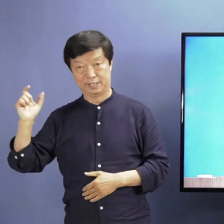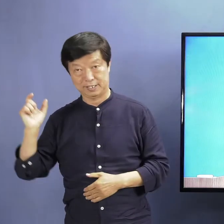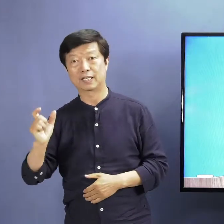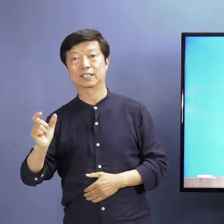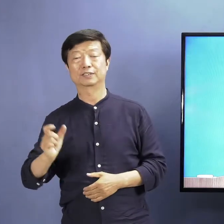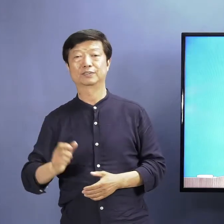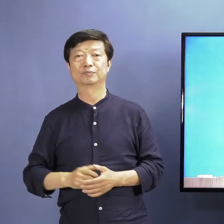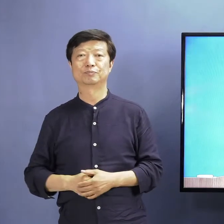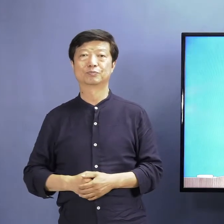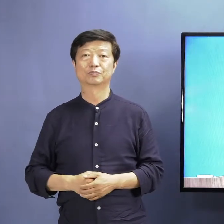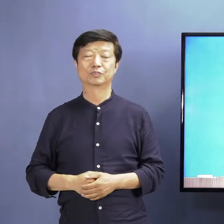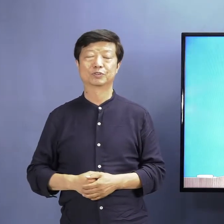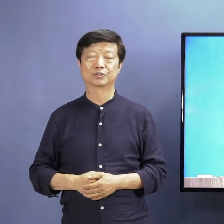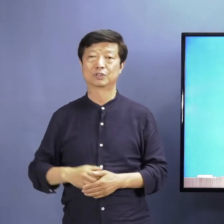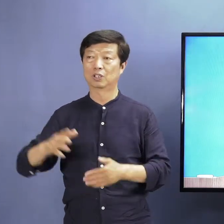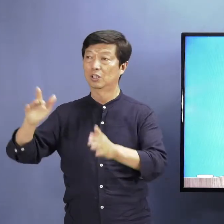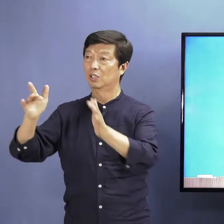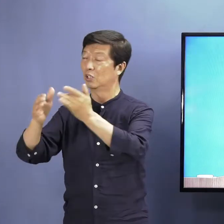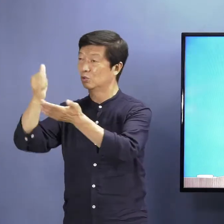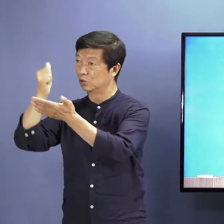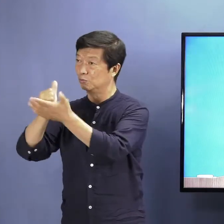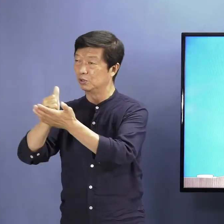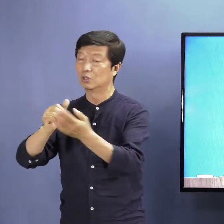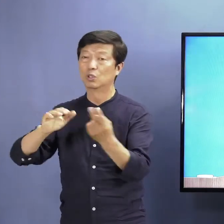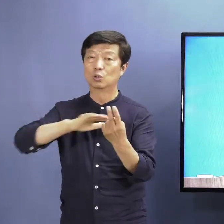우리 주님은요, 요한사도를 통해서